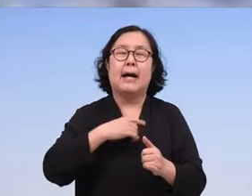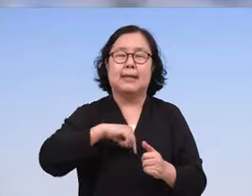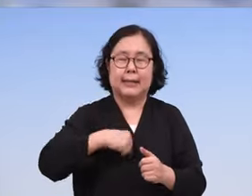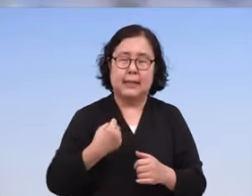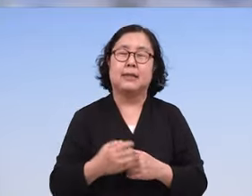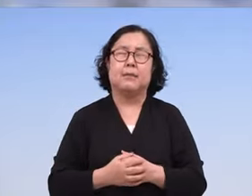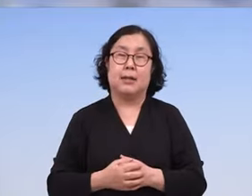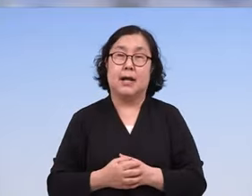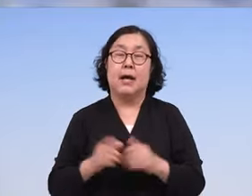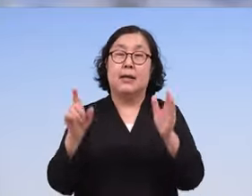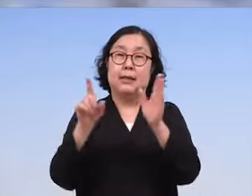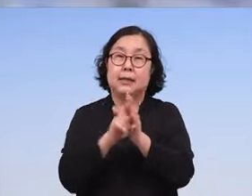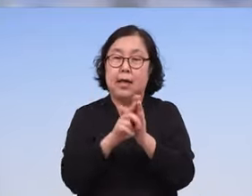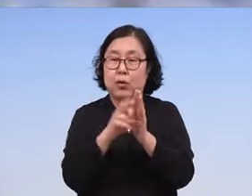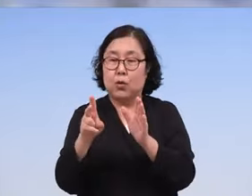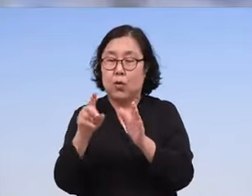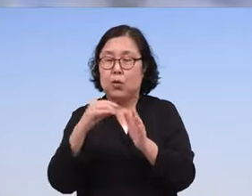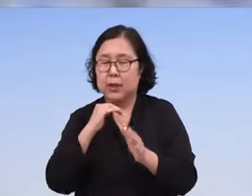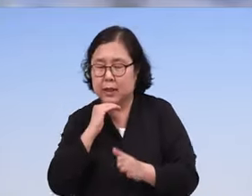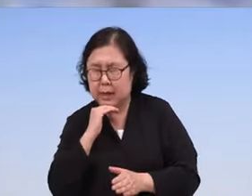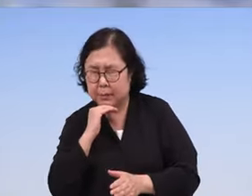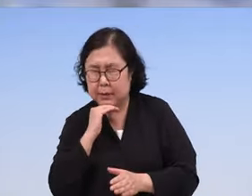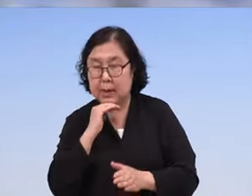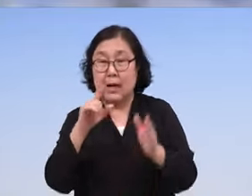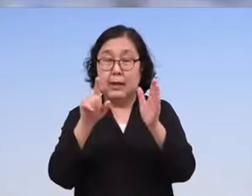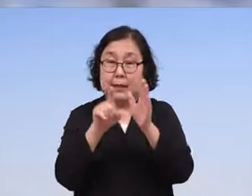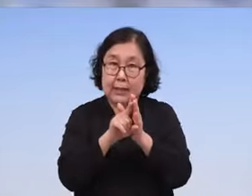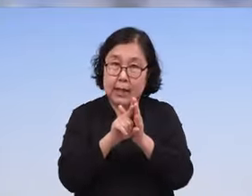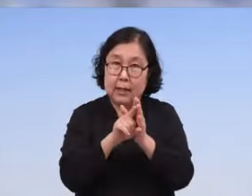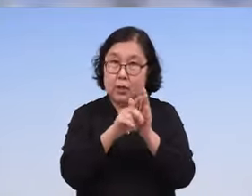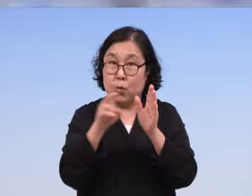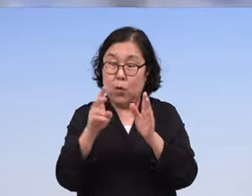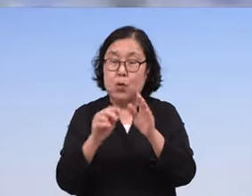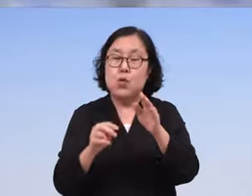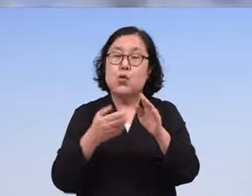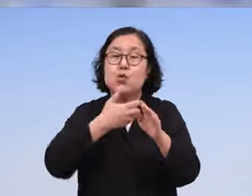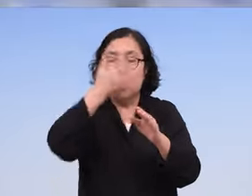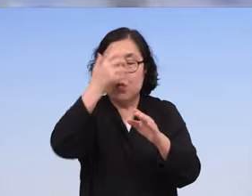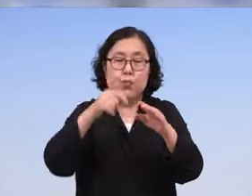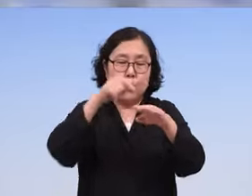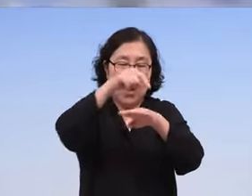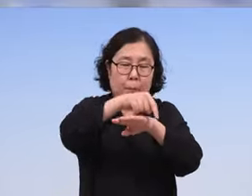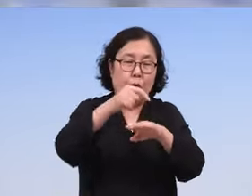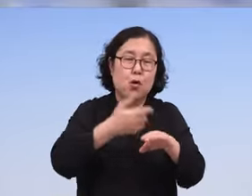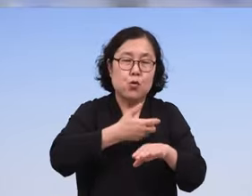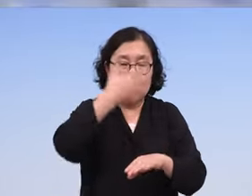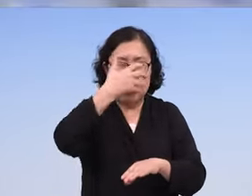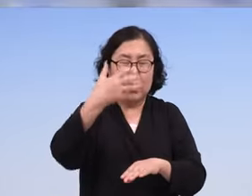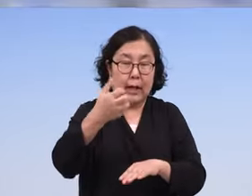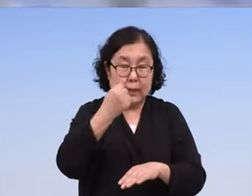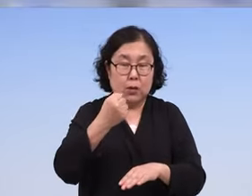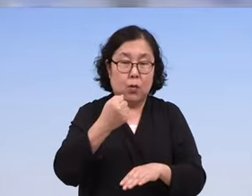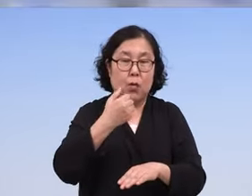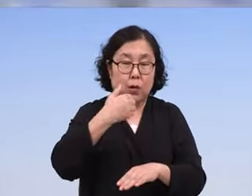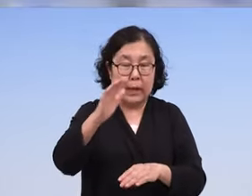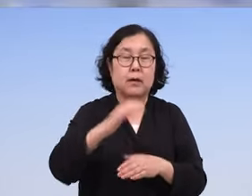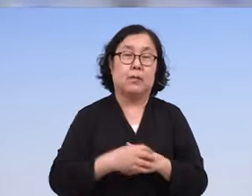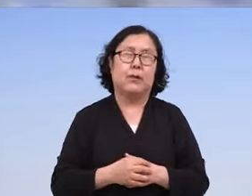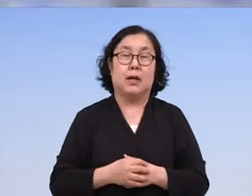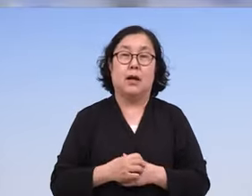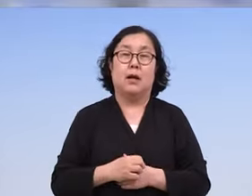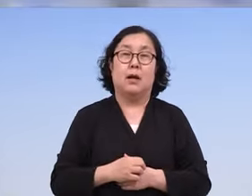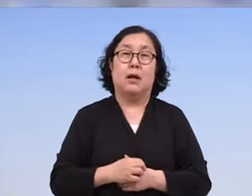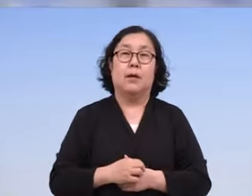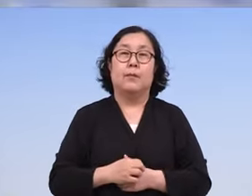다시 말씀드립니다. 신앙은 기다림이에요. 신앙은 꿈 넘어 꿈을 가지고 달려가는 겁니다. 오늘 저와